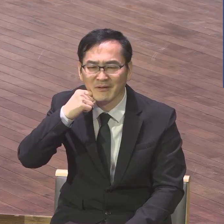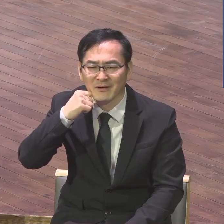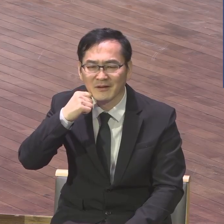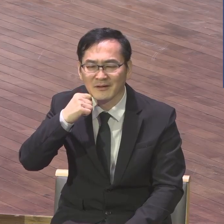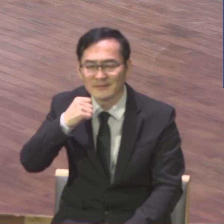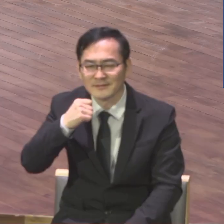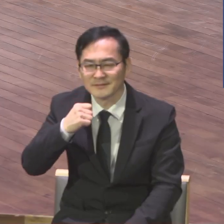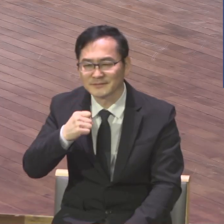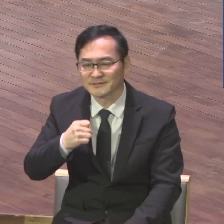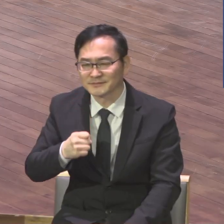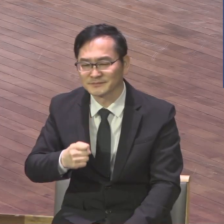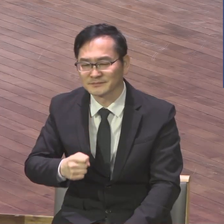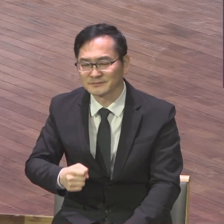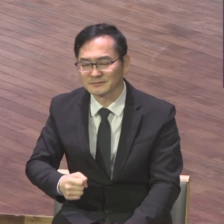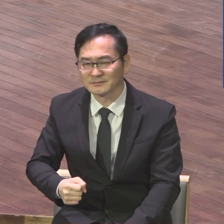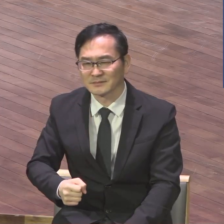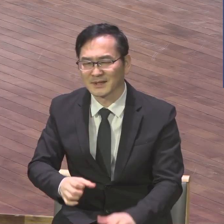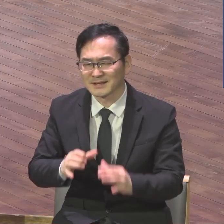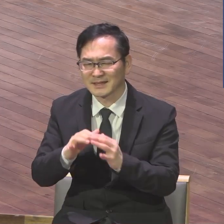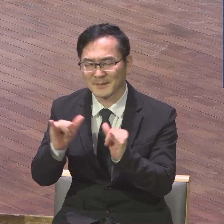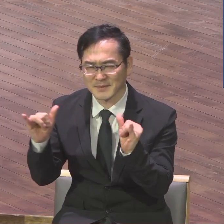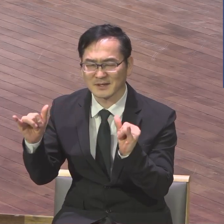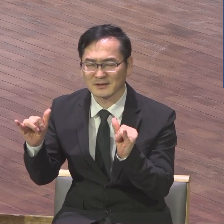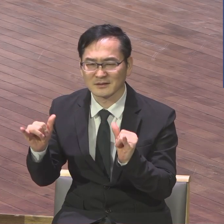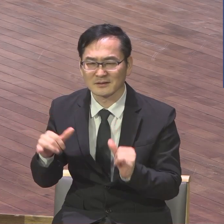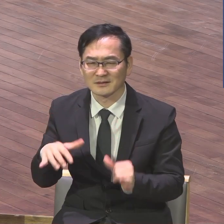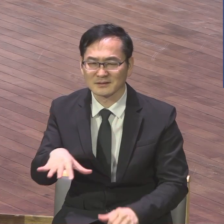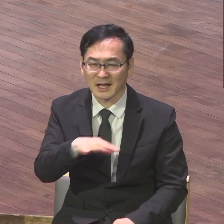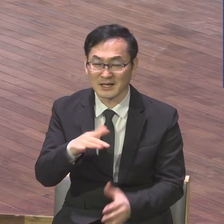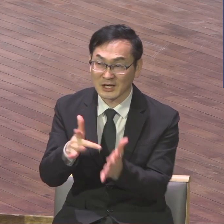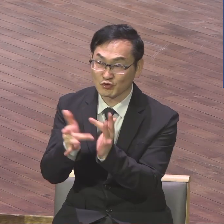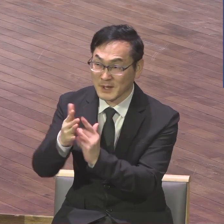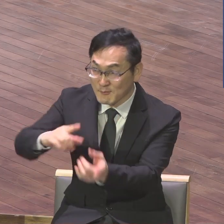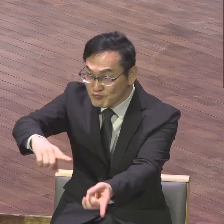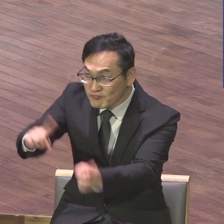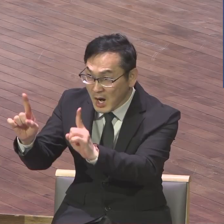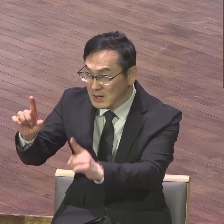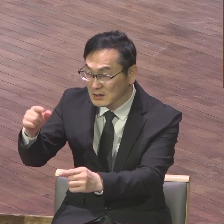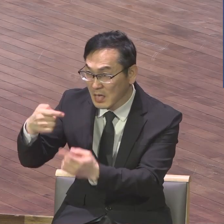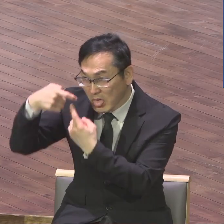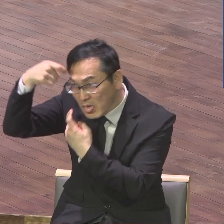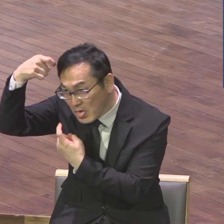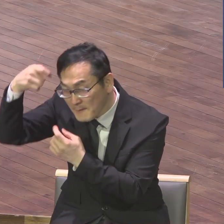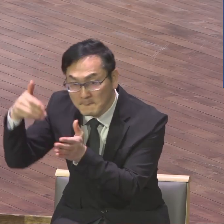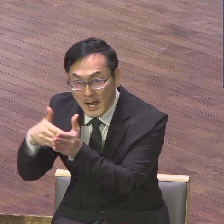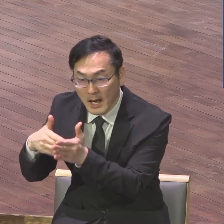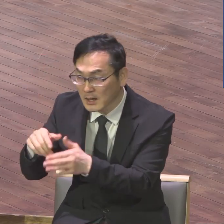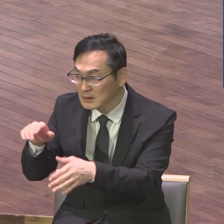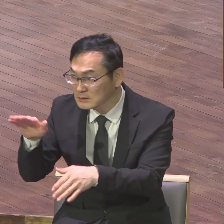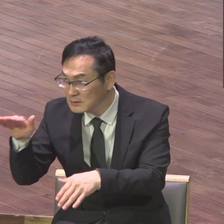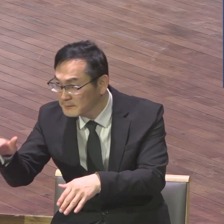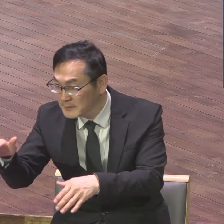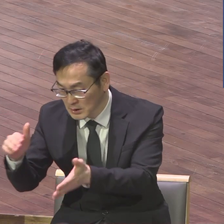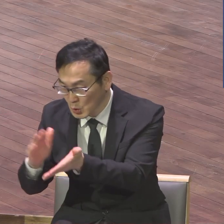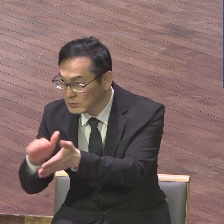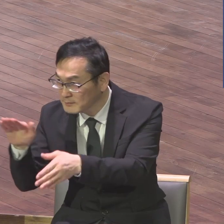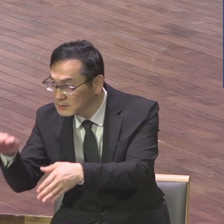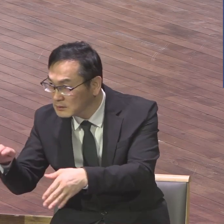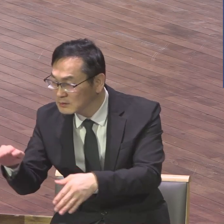많은 사람들이 예수님의 부활하심을 직접 보고도 만져보고도 안